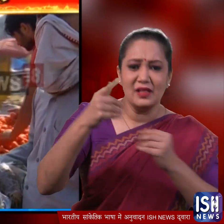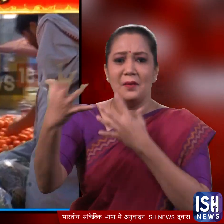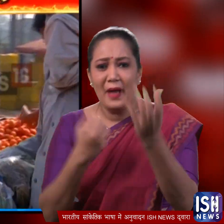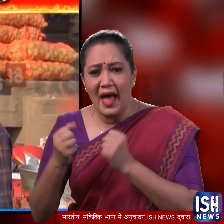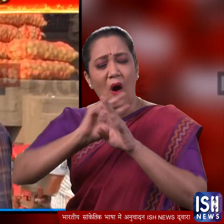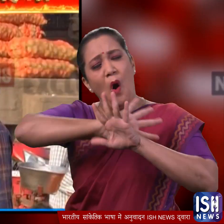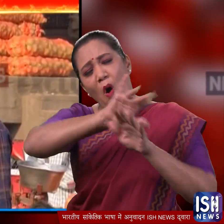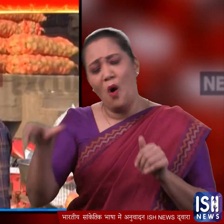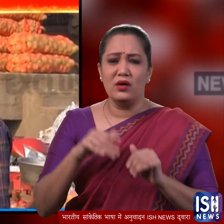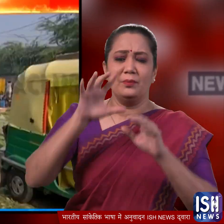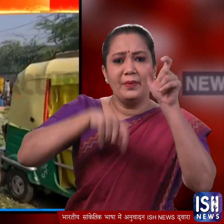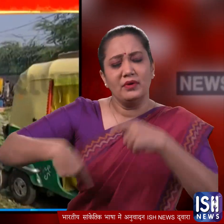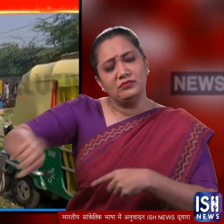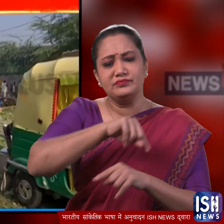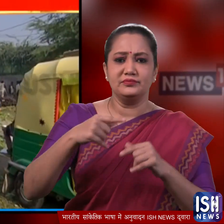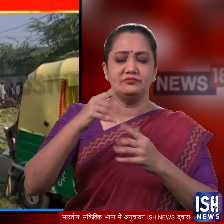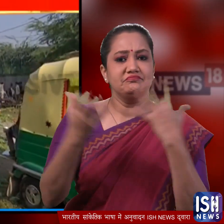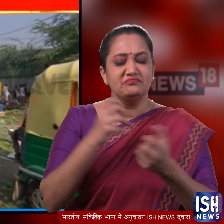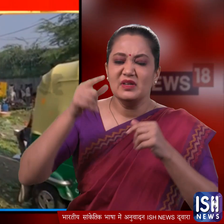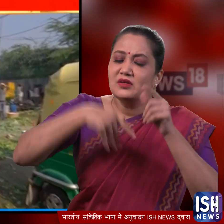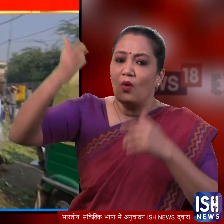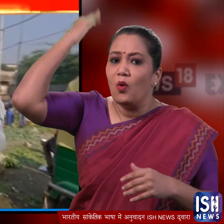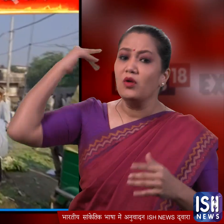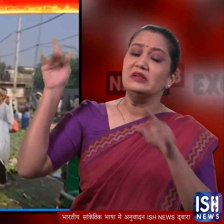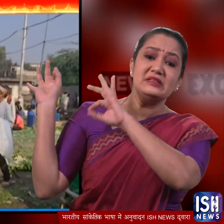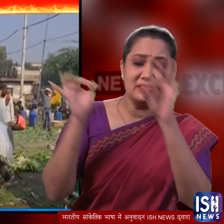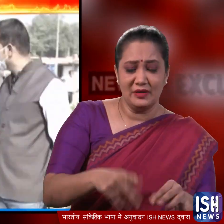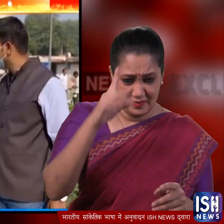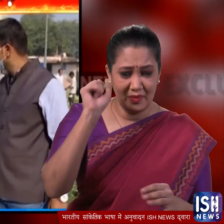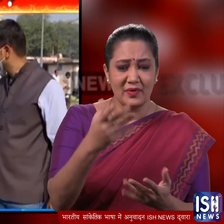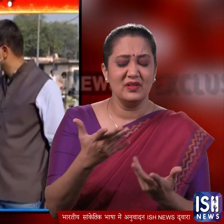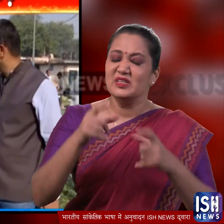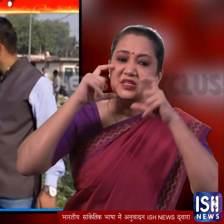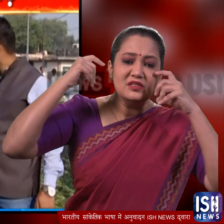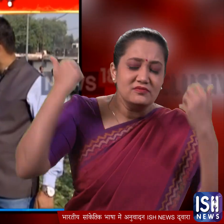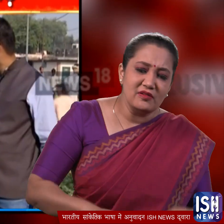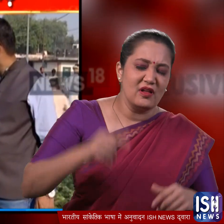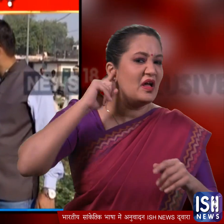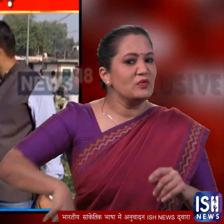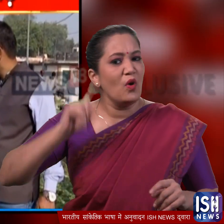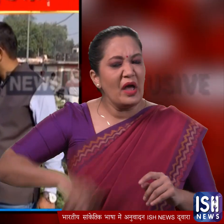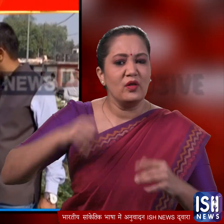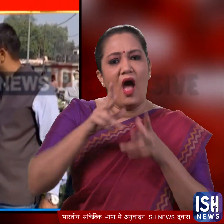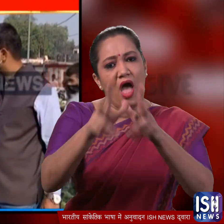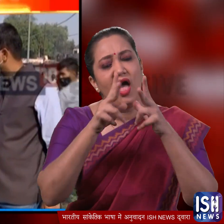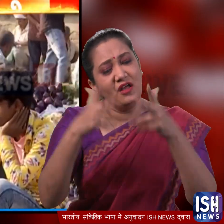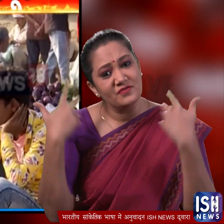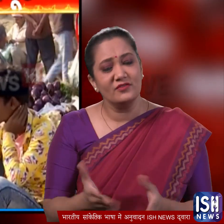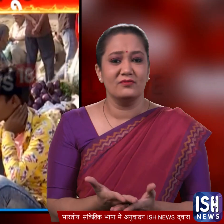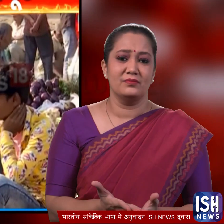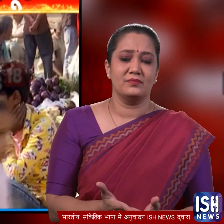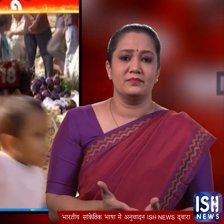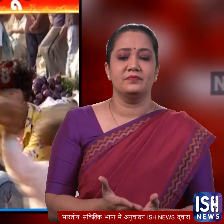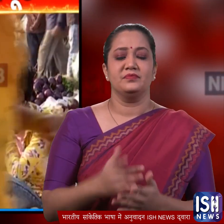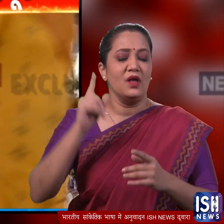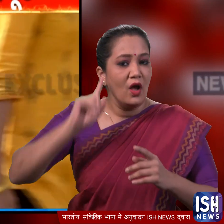से बचाव के नियम भूल गए तो प्रशासन को पुराने दिनों की याद दिलाने के लिए आगे आना पड़ा। लगाते नहीं तो क्या करें, हमारा तो लगे हुए रात दिन बोलने पे।